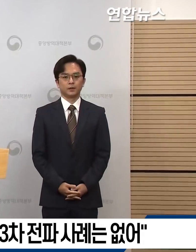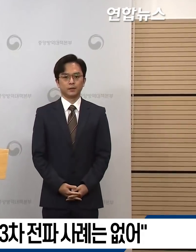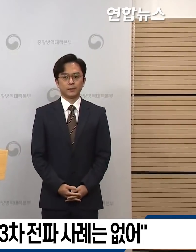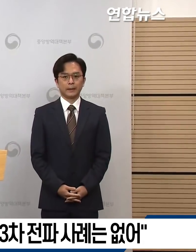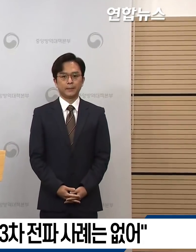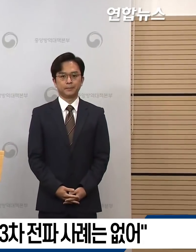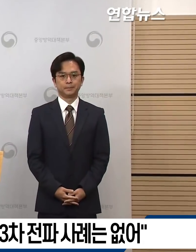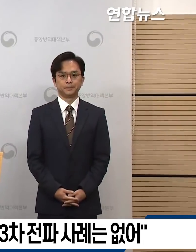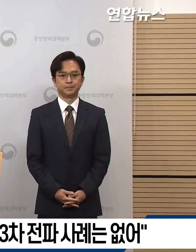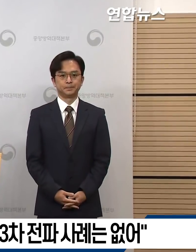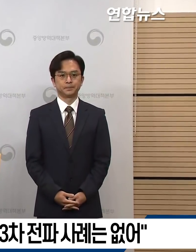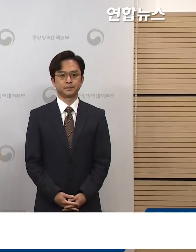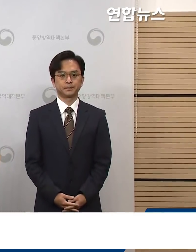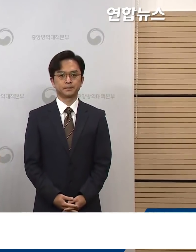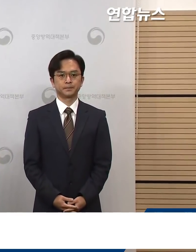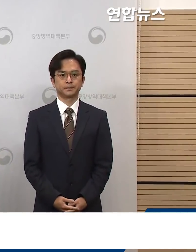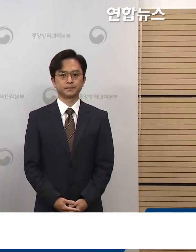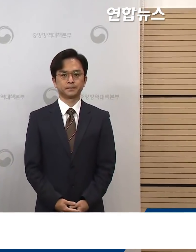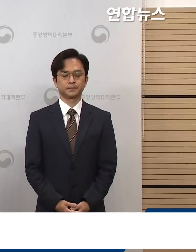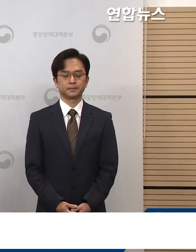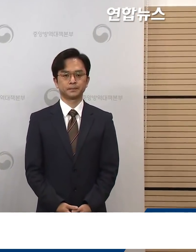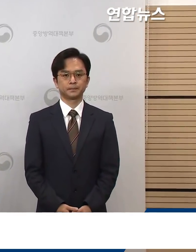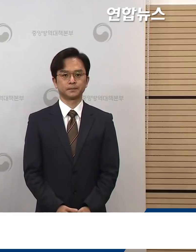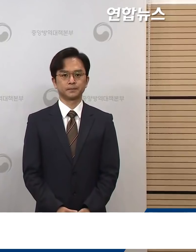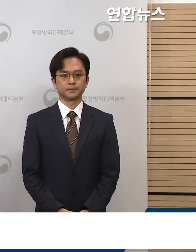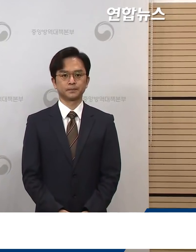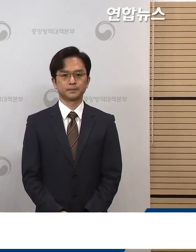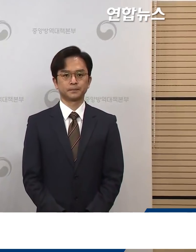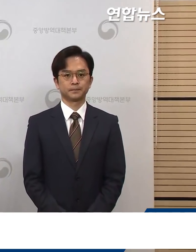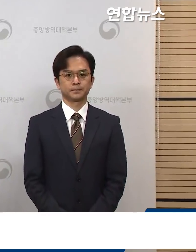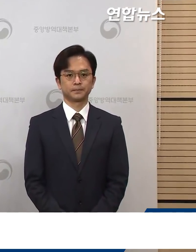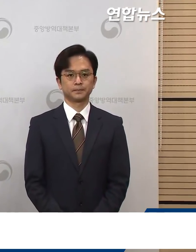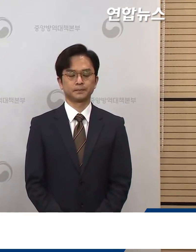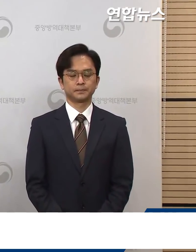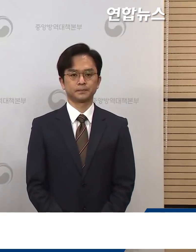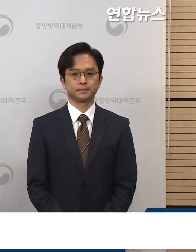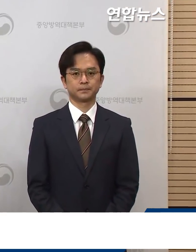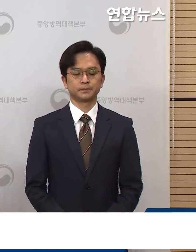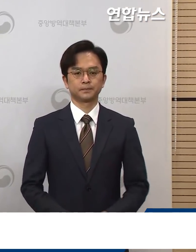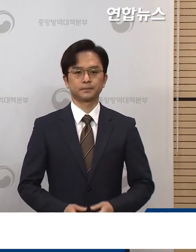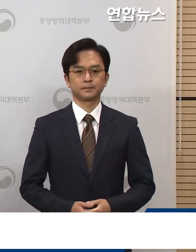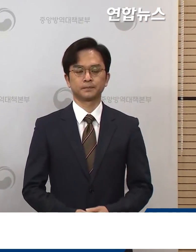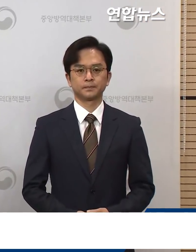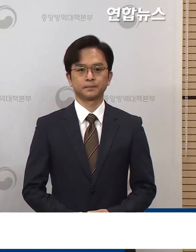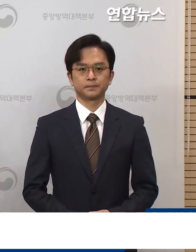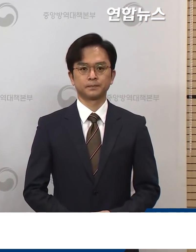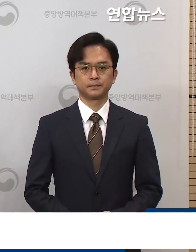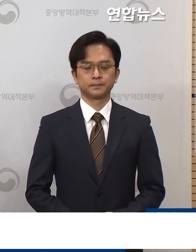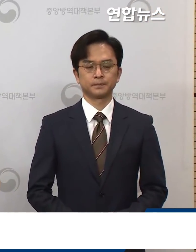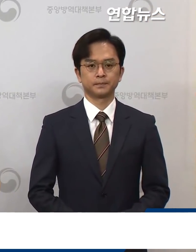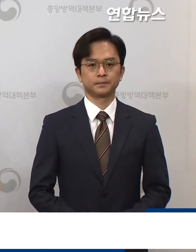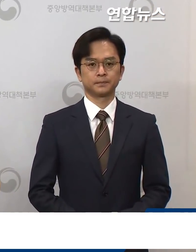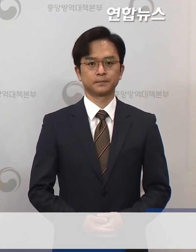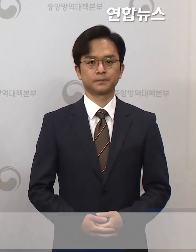정례 브리핑 시작하도록 하겠습니다. 먼저 정은경 본부장 설명이 있겠습니다.